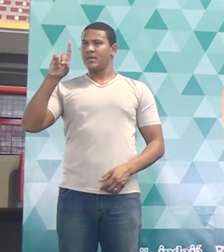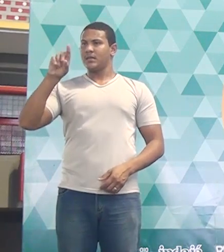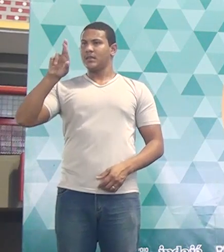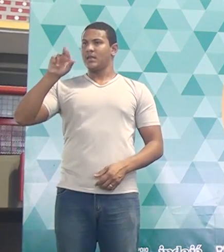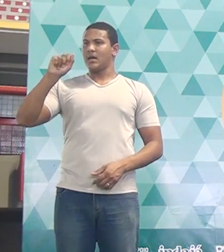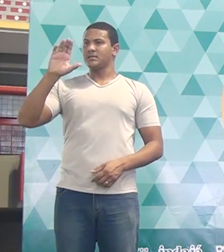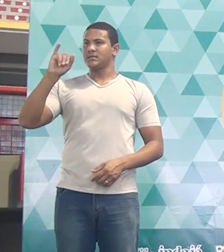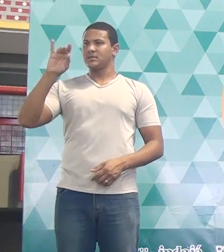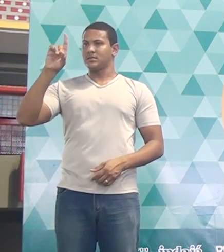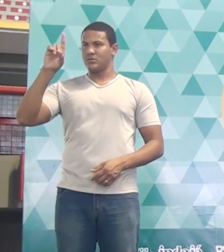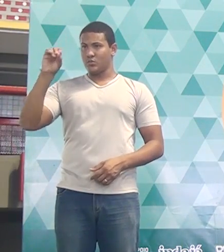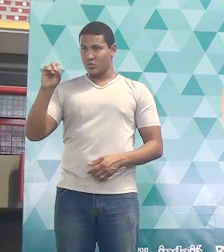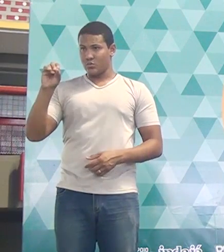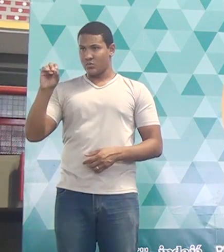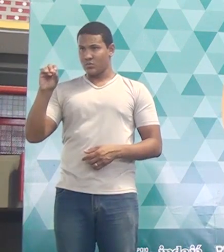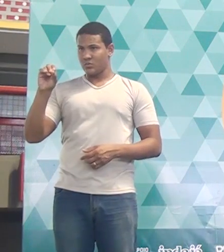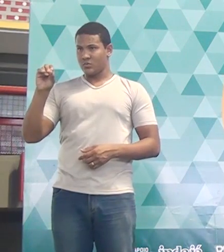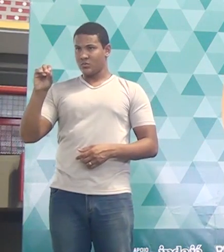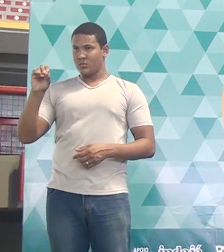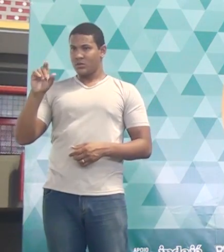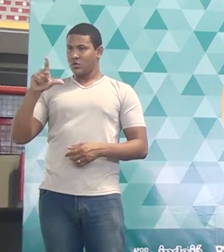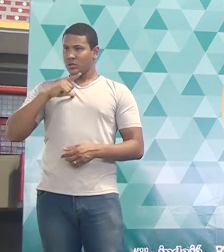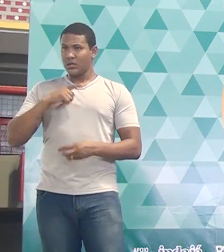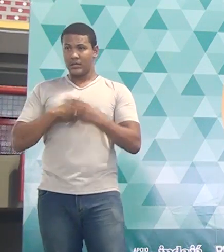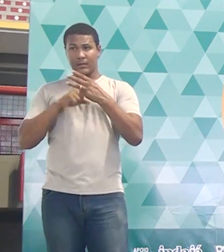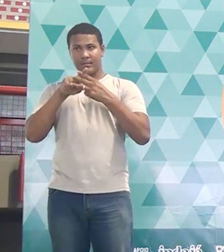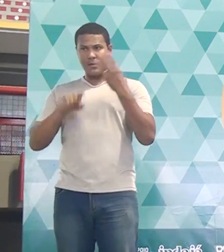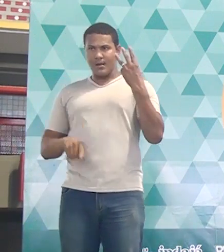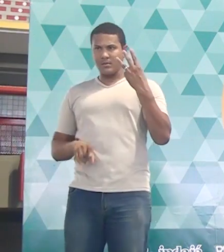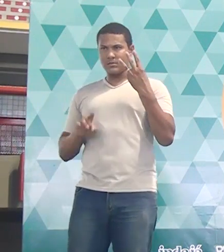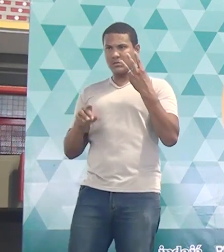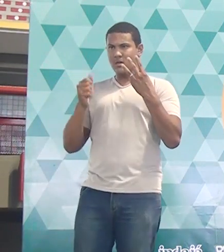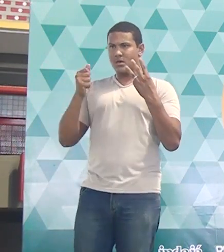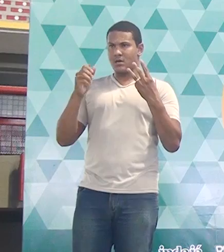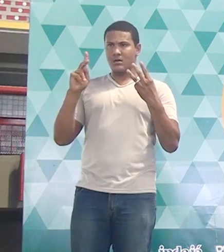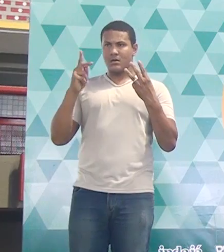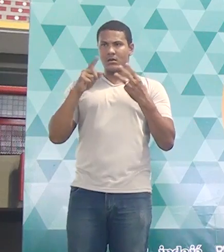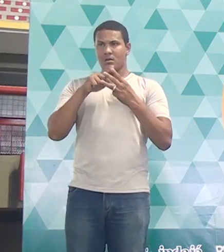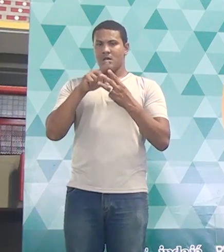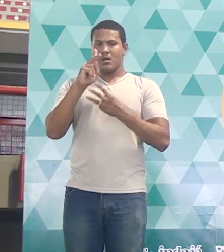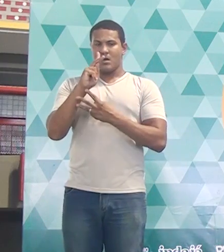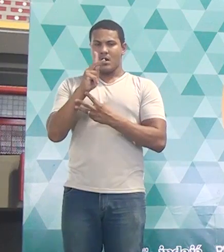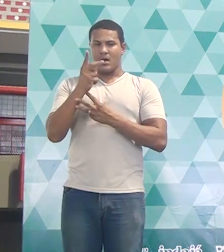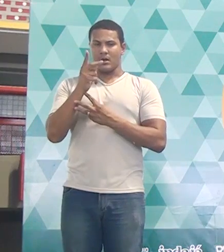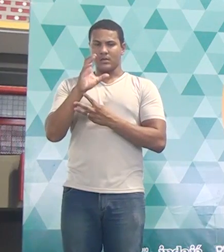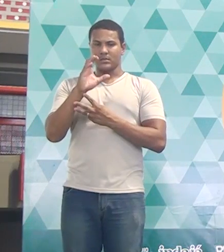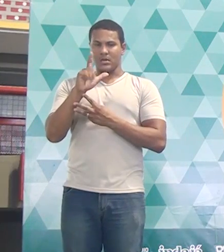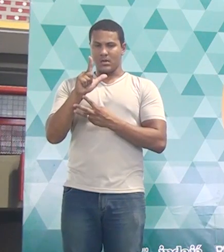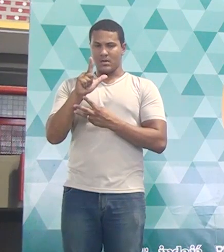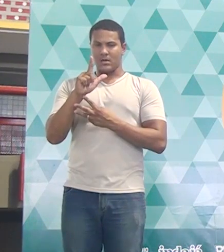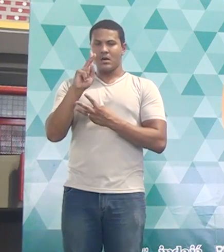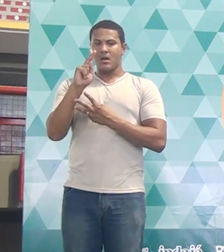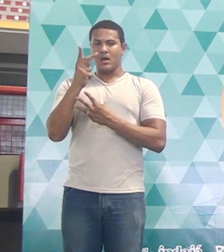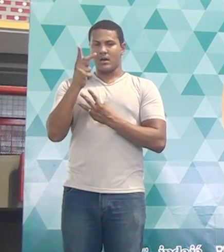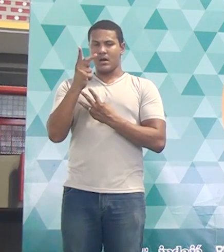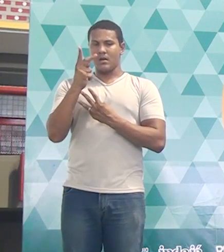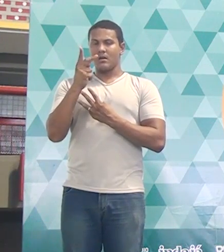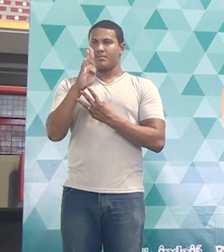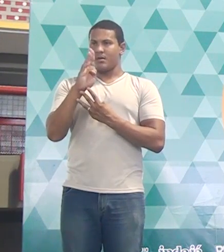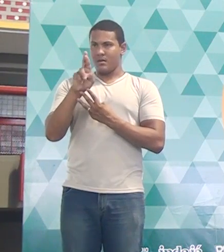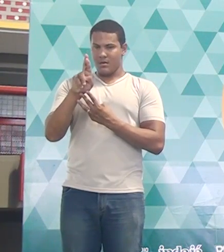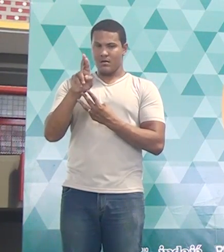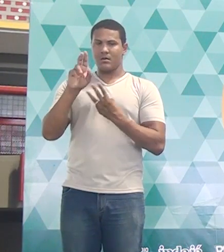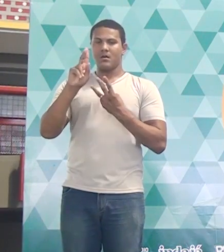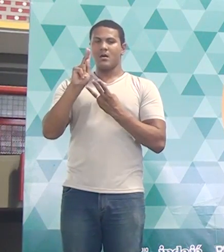você decore. Só tem 3 hidrácidos fortes: HCl, HBr, HI. Só tem um que é